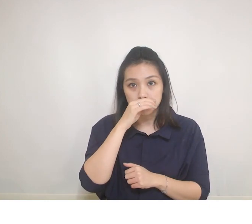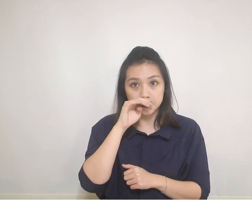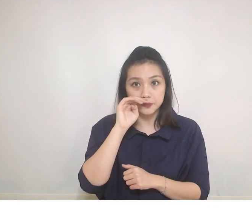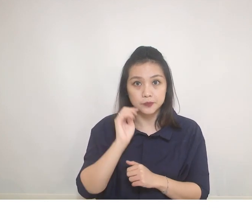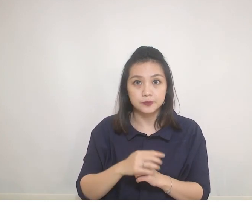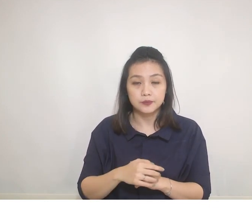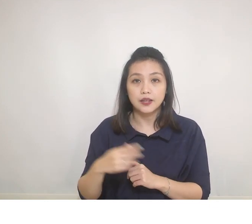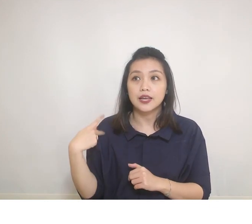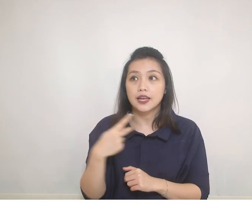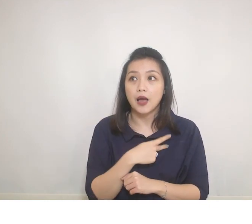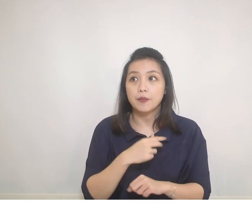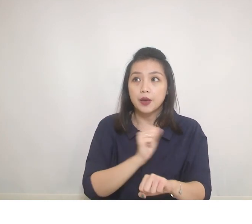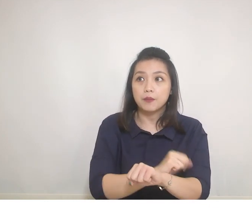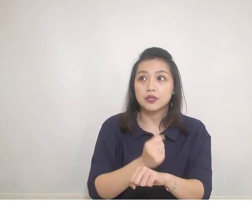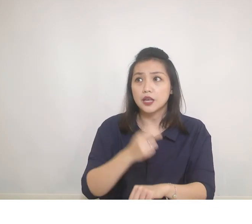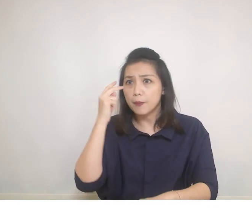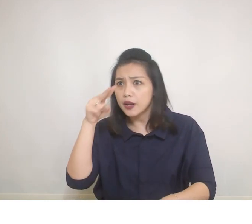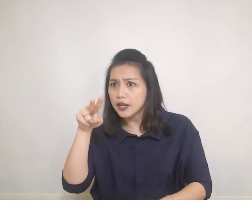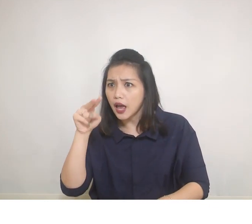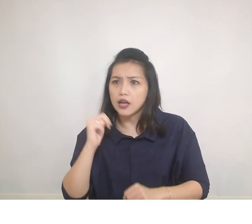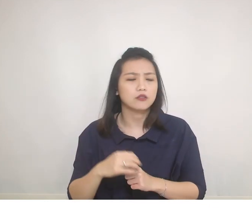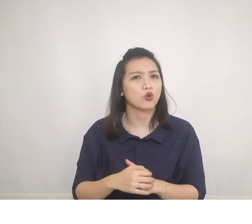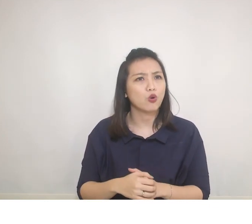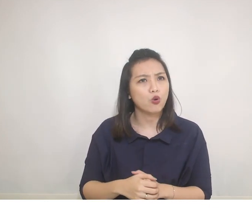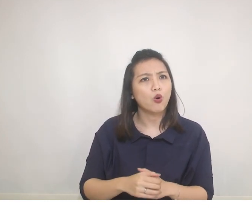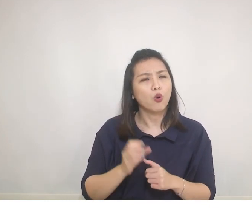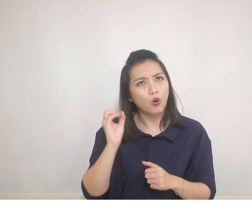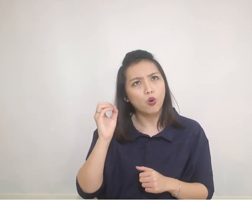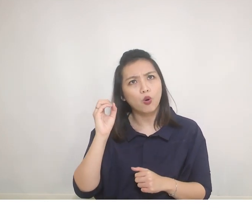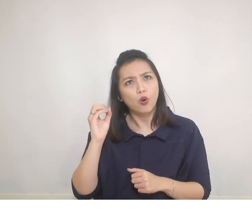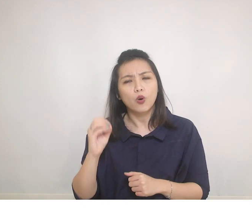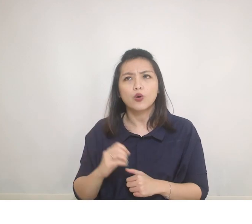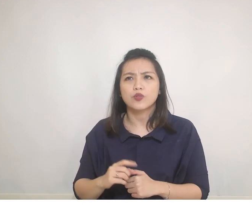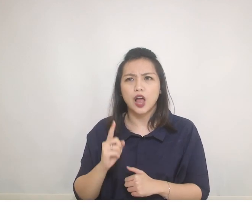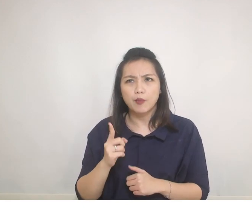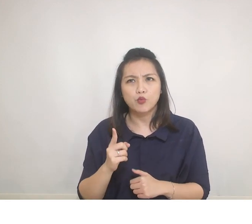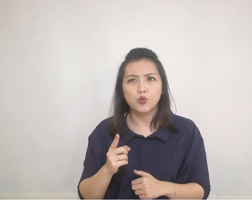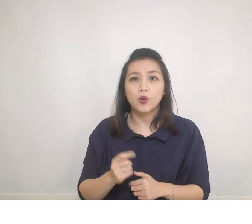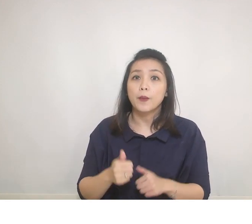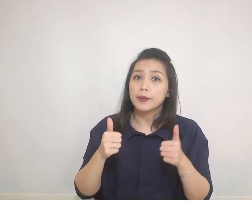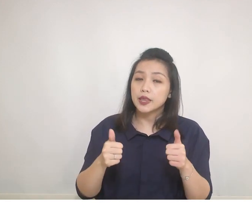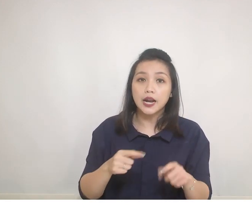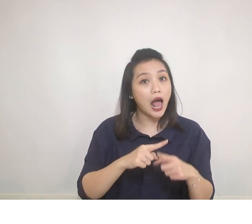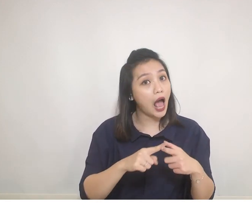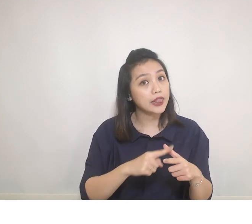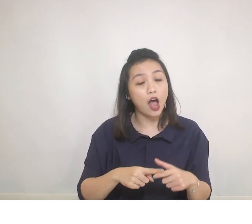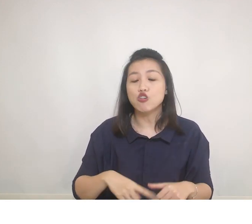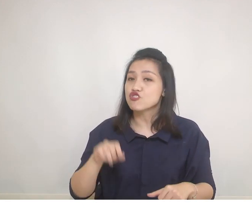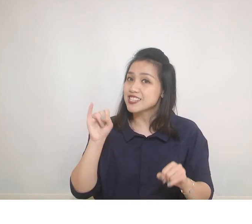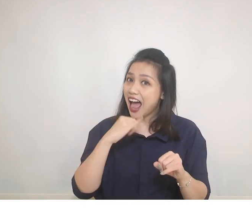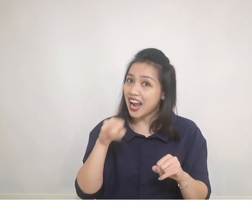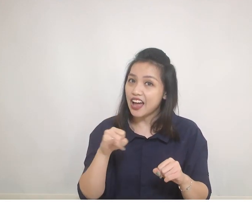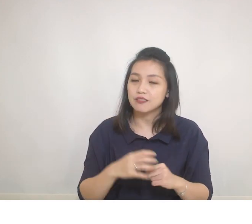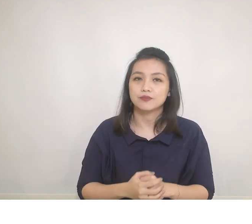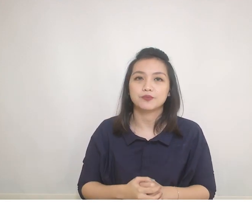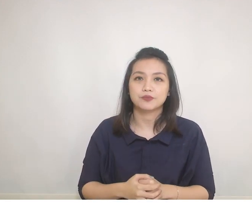gitu loh ya kan. Ternyata ada kedagingannya ujung-ujungnya uang. Dan itu waktu kalian ngomong gitu, jelasin itu